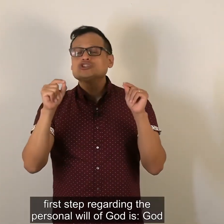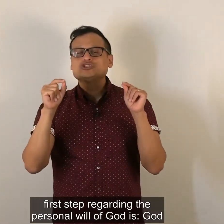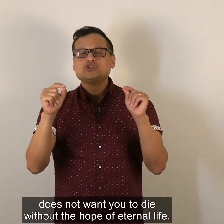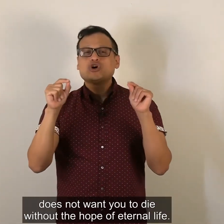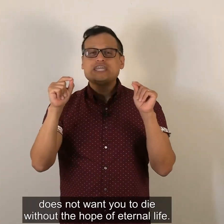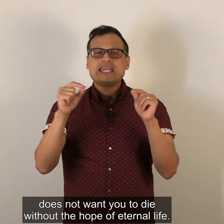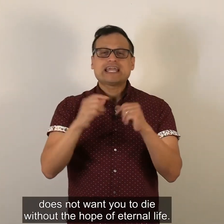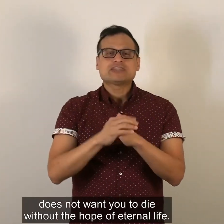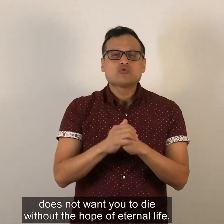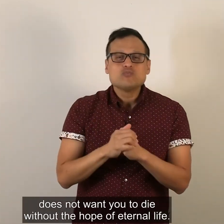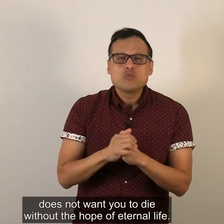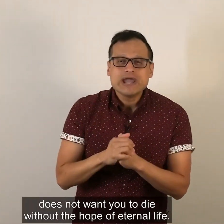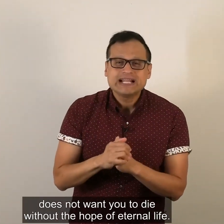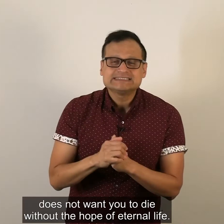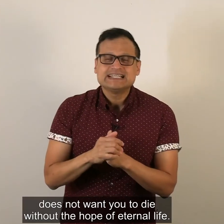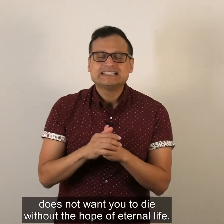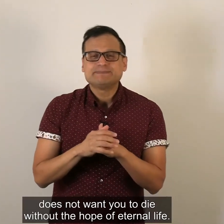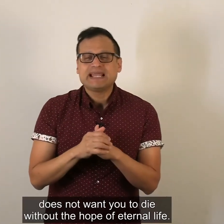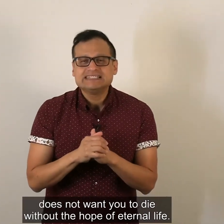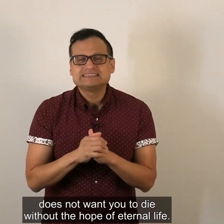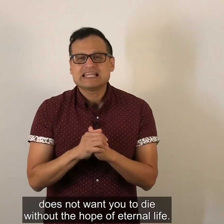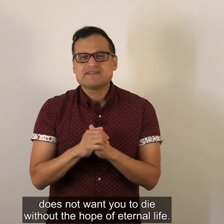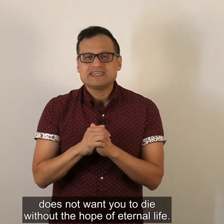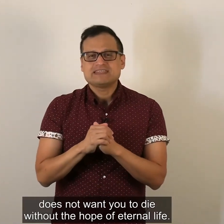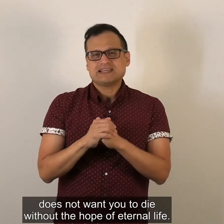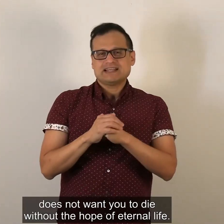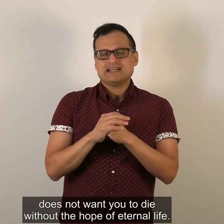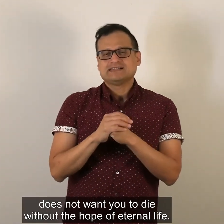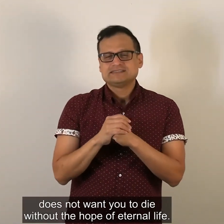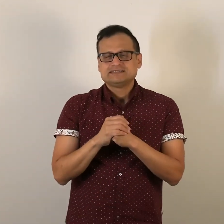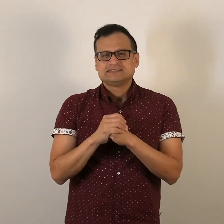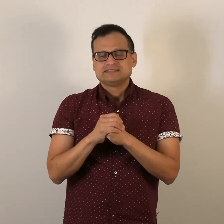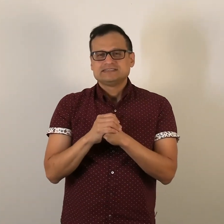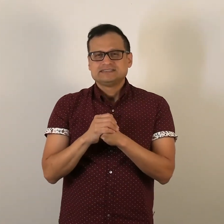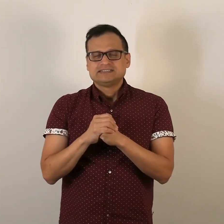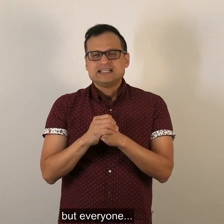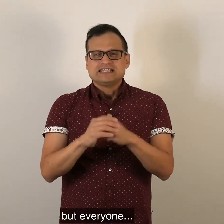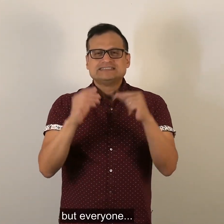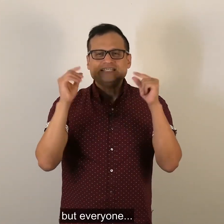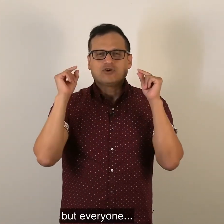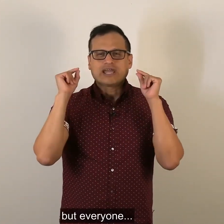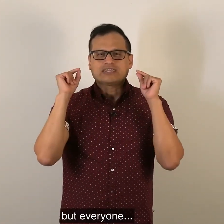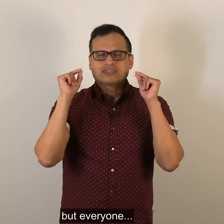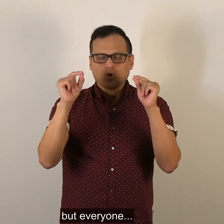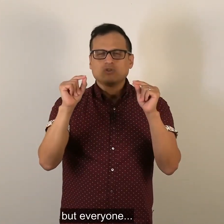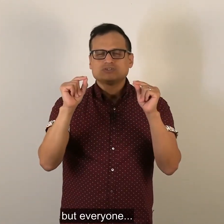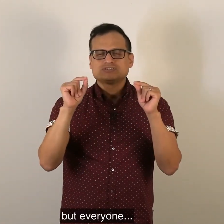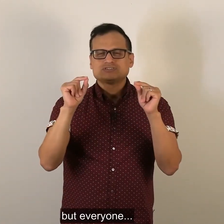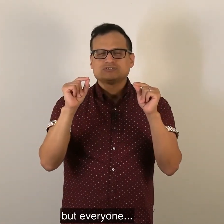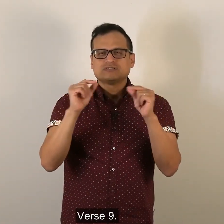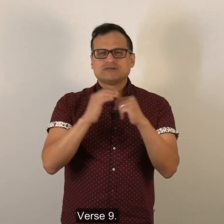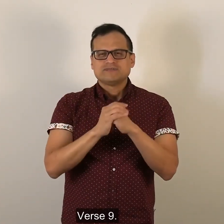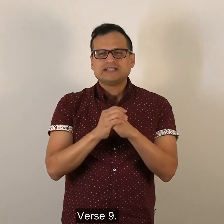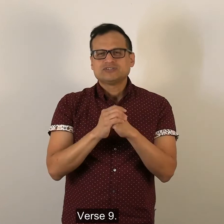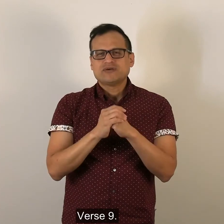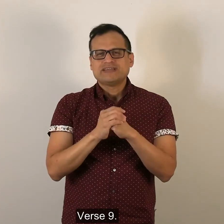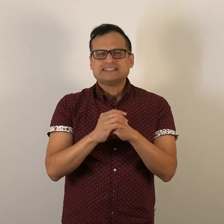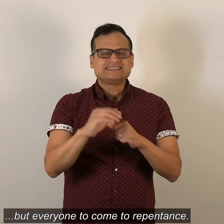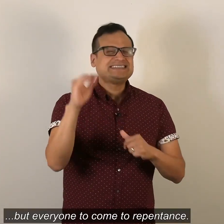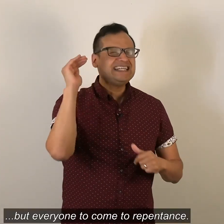no quiere que tú mueras sin la esperanza de vida eterna, sino que todos, verso 9, sino